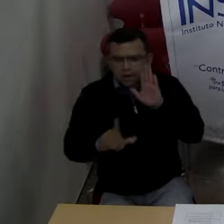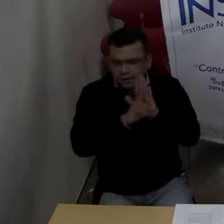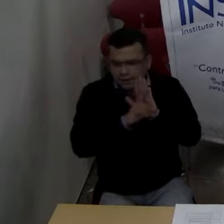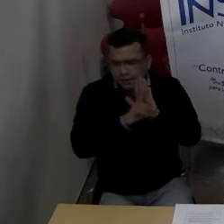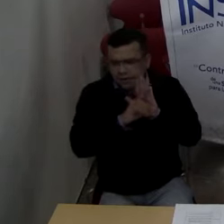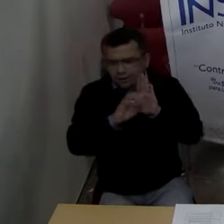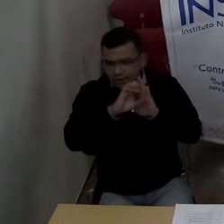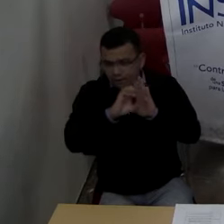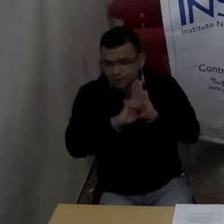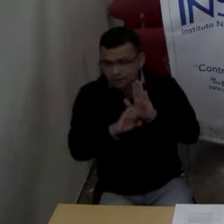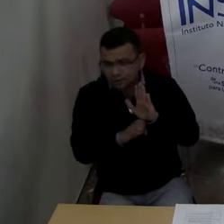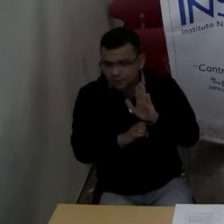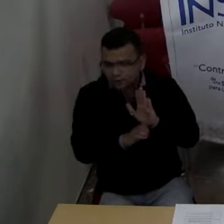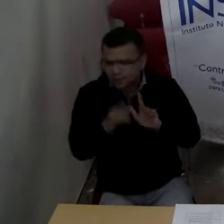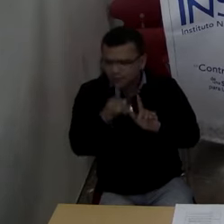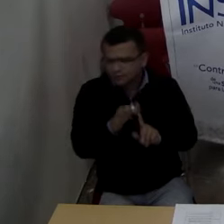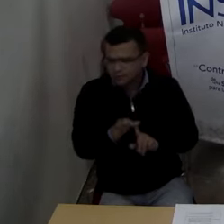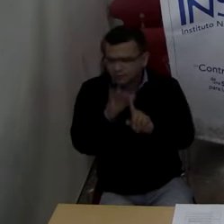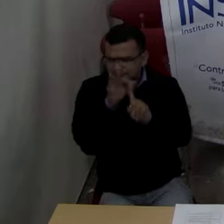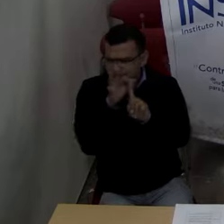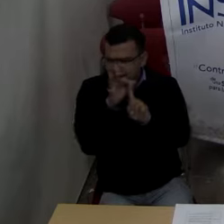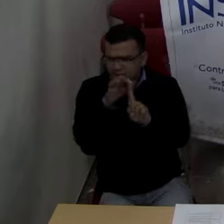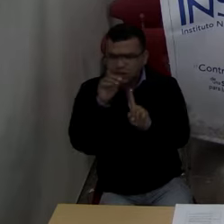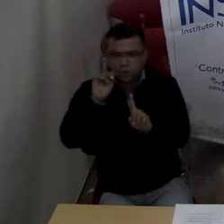salud que salió este año,